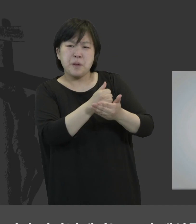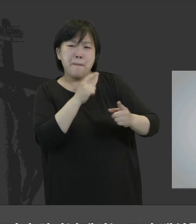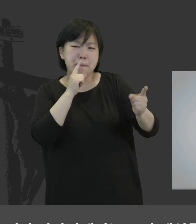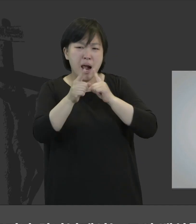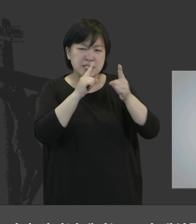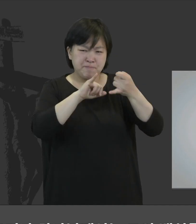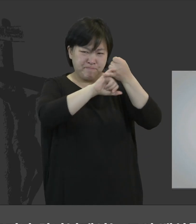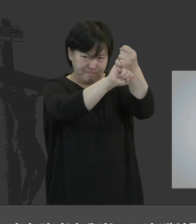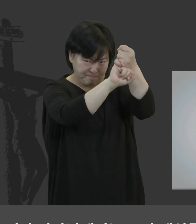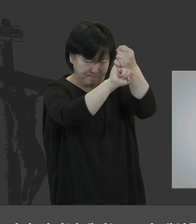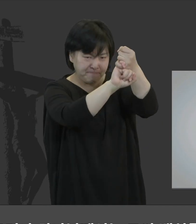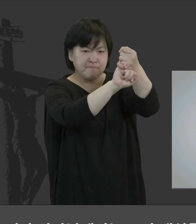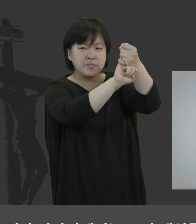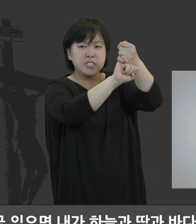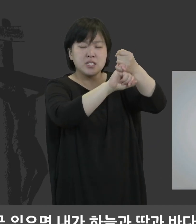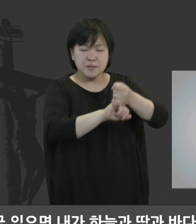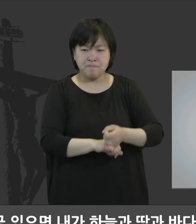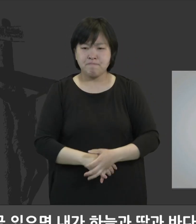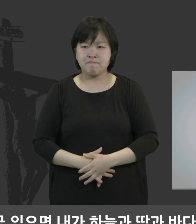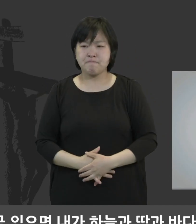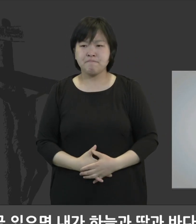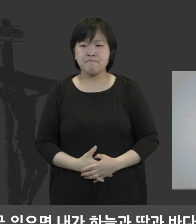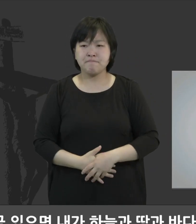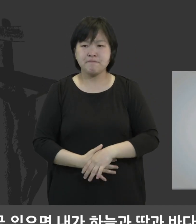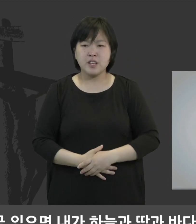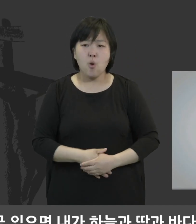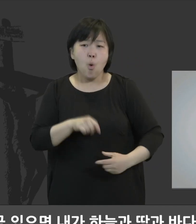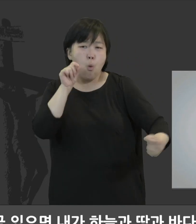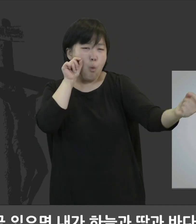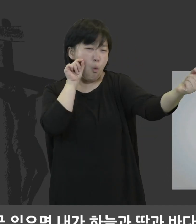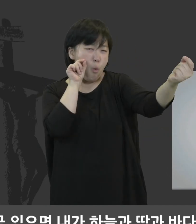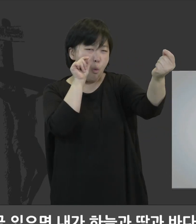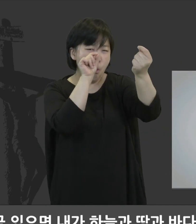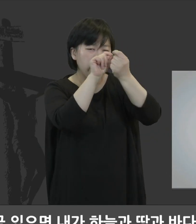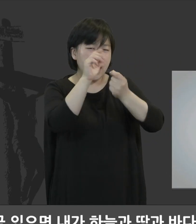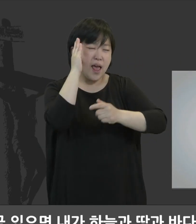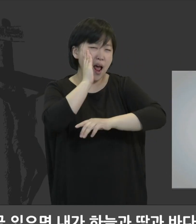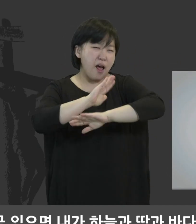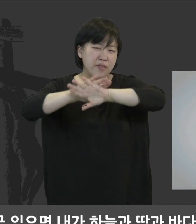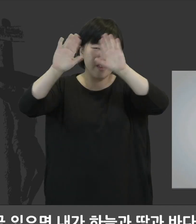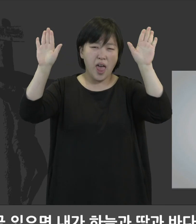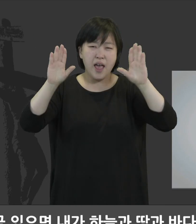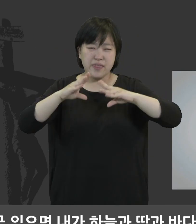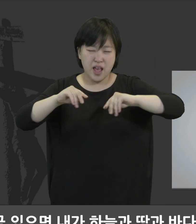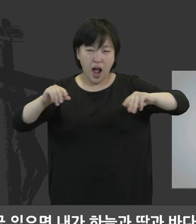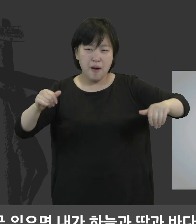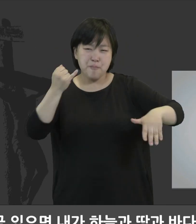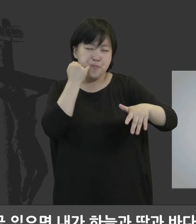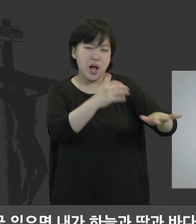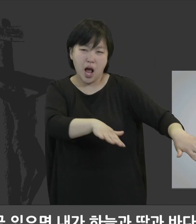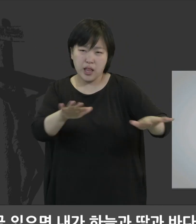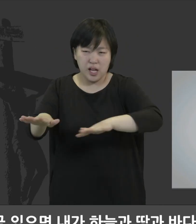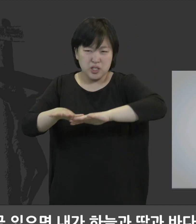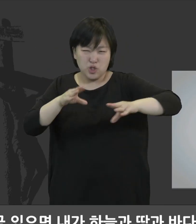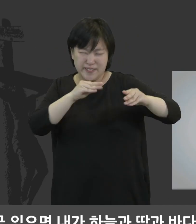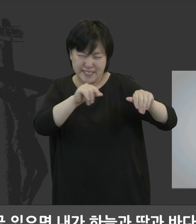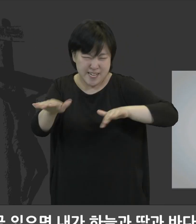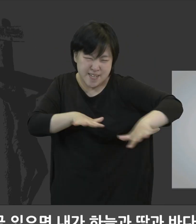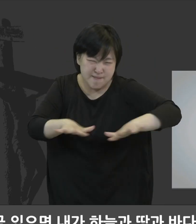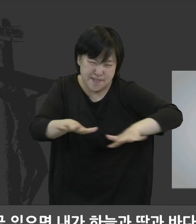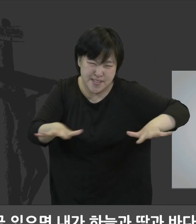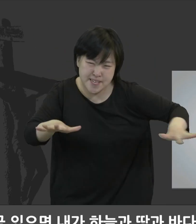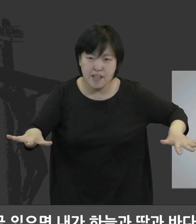백성들에게 약속하셨습니다. 조금 있으면 내가 하늘과 땅과 바다와 육지를 진동시킬